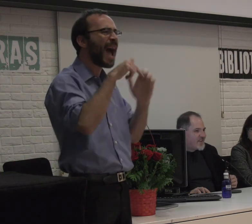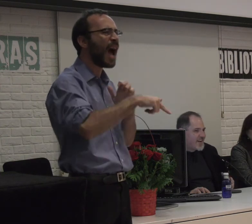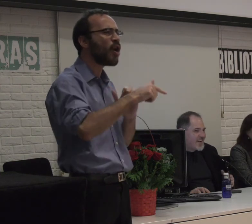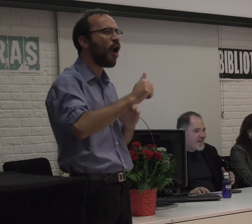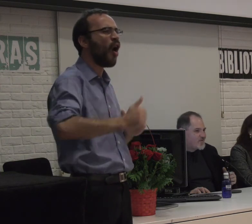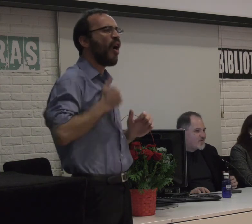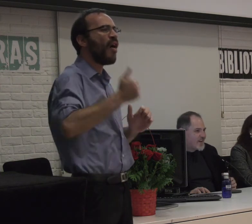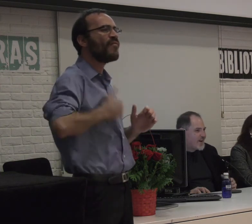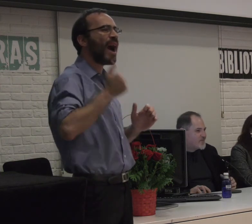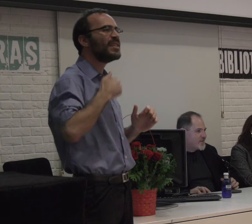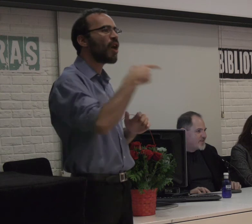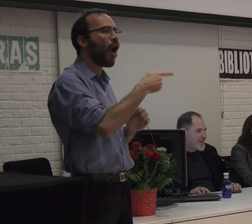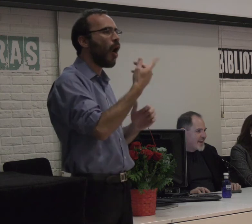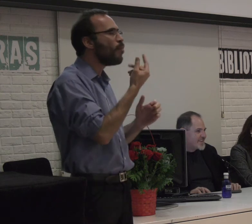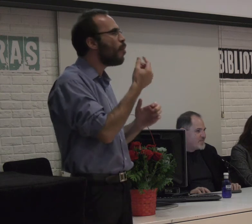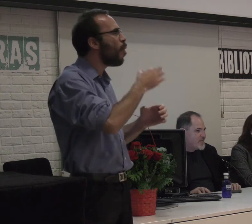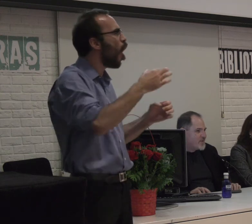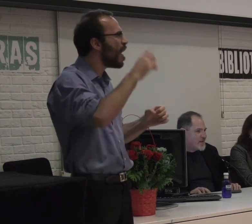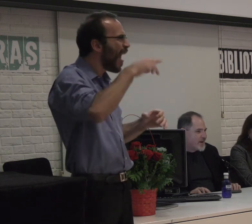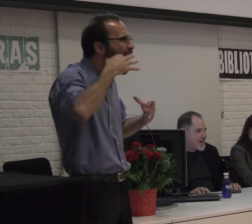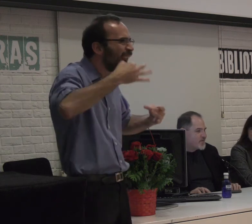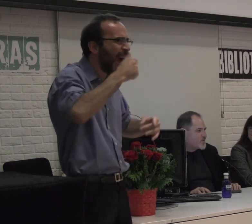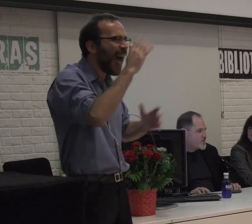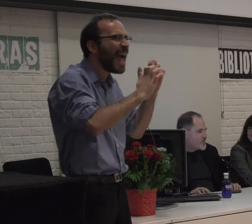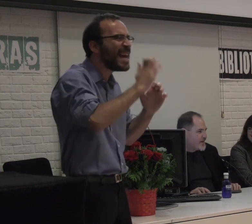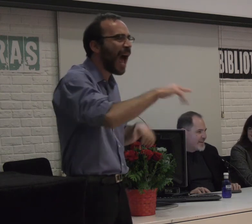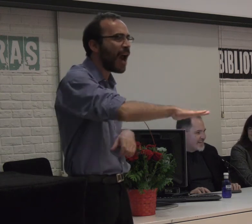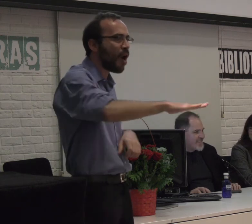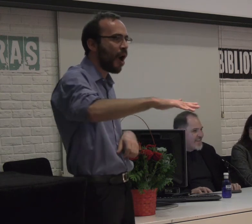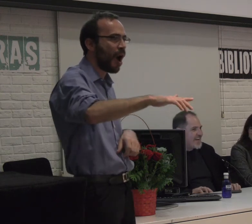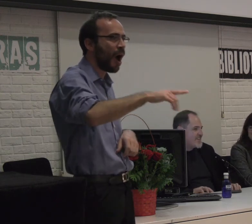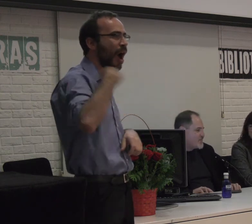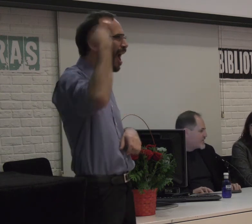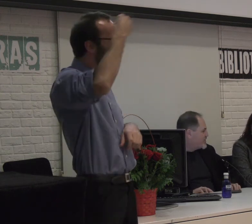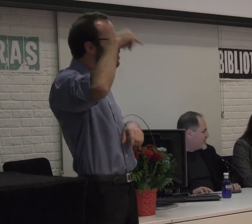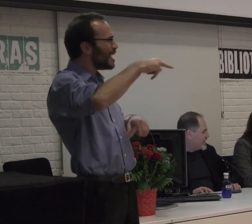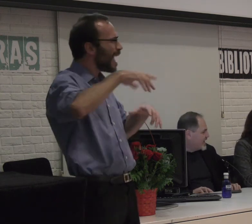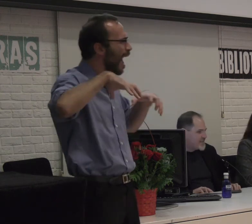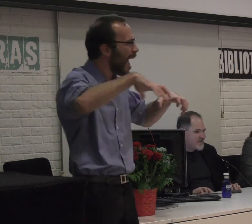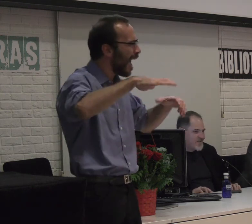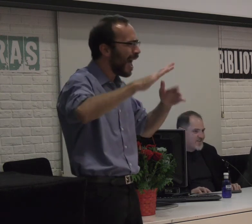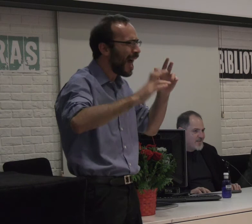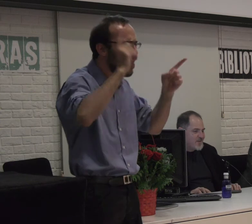hacían era asustar a los vecinos de la casa para poder llevar a cabo sus tropelías. Así que bueno, como dice Belén, ese es uno de los